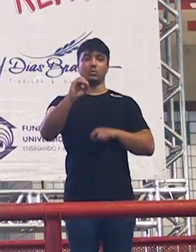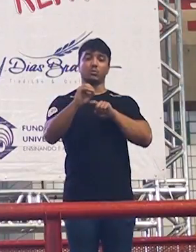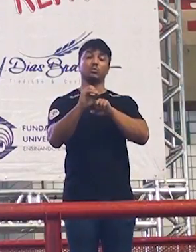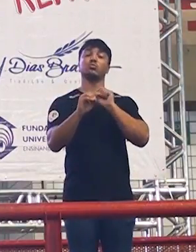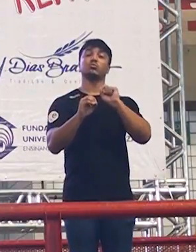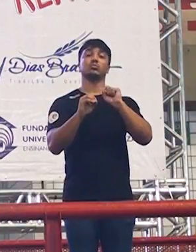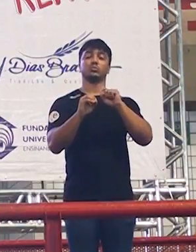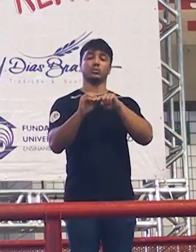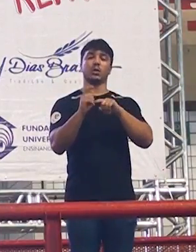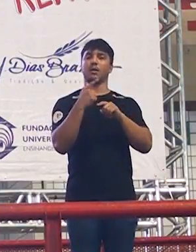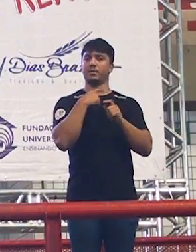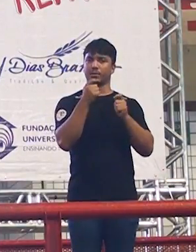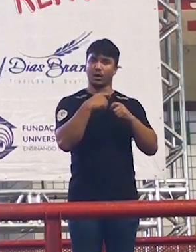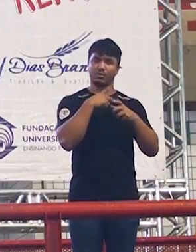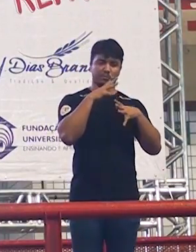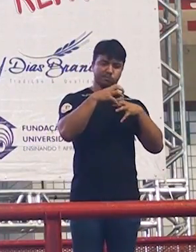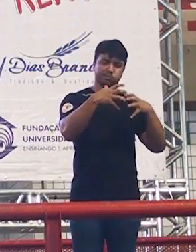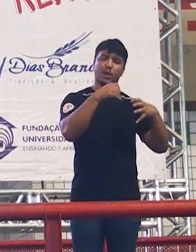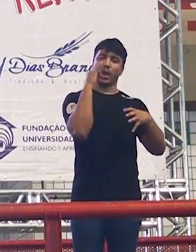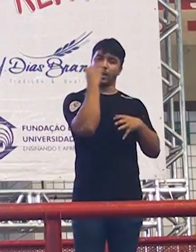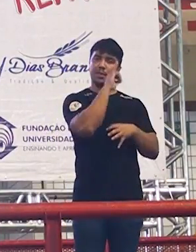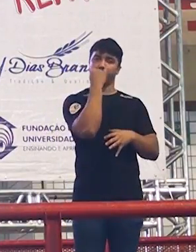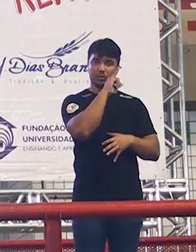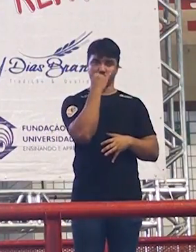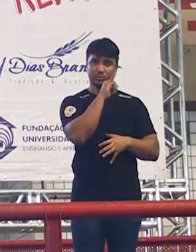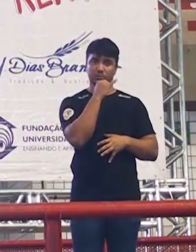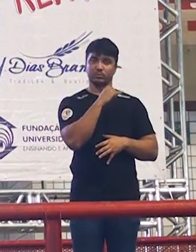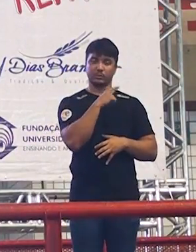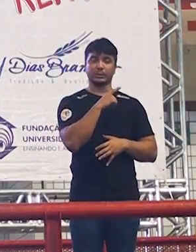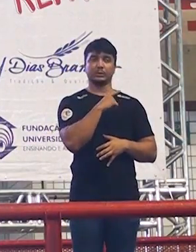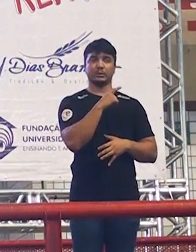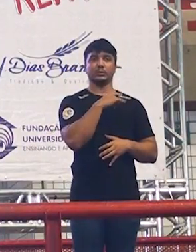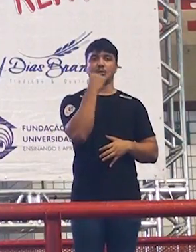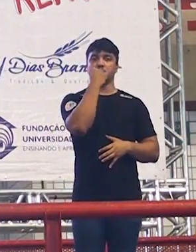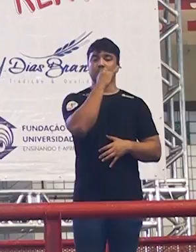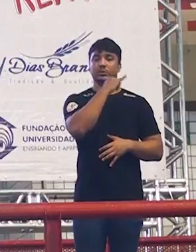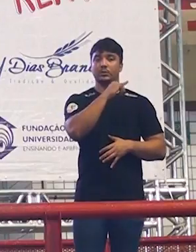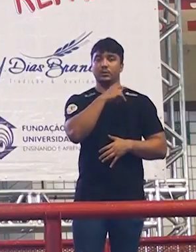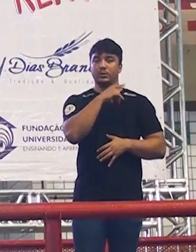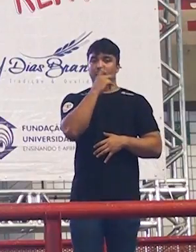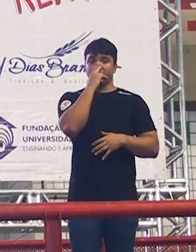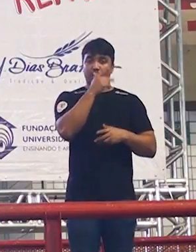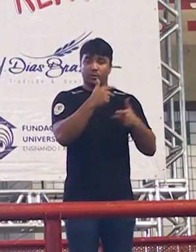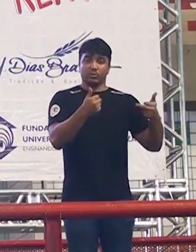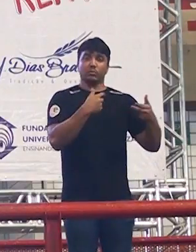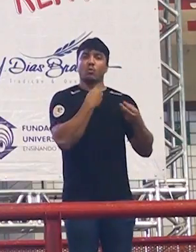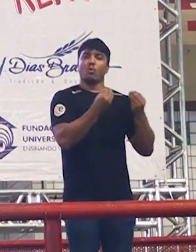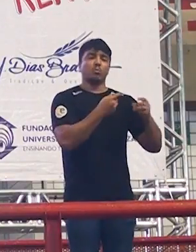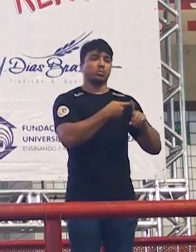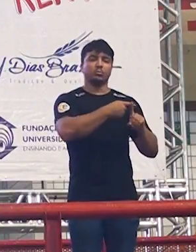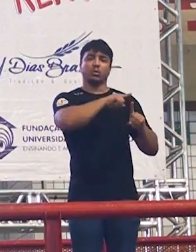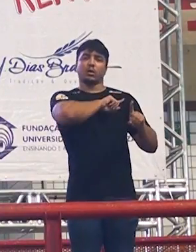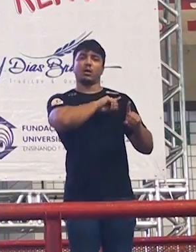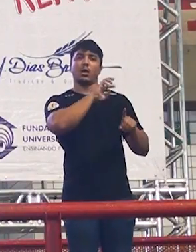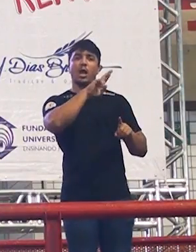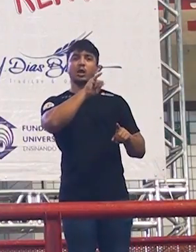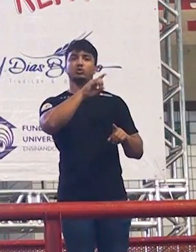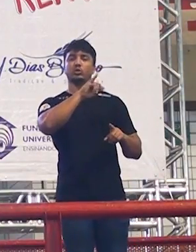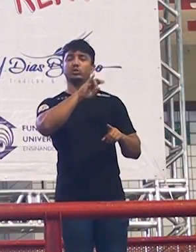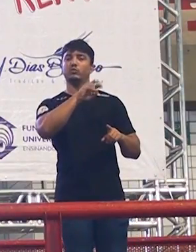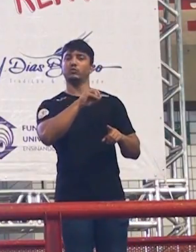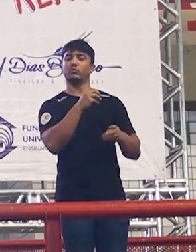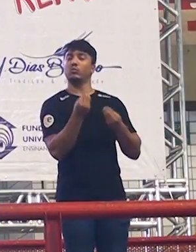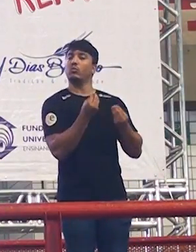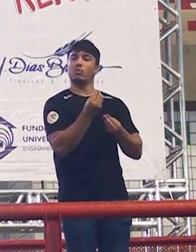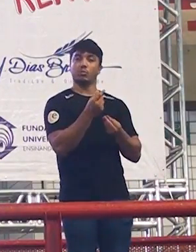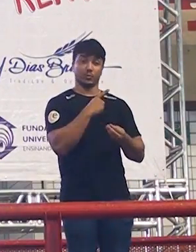é emitida liberando muita energia junto. Quando é que um elemento é radioativo? Você sabe que dentro